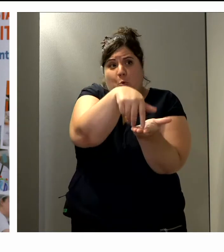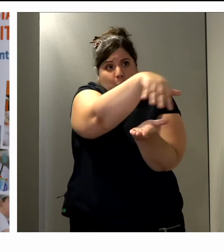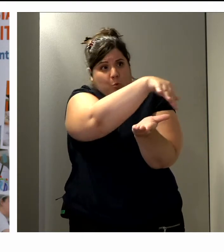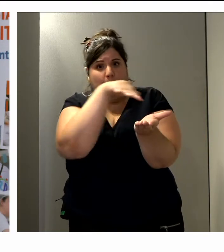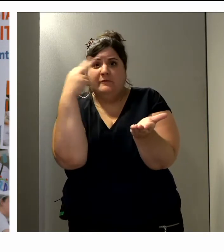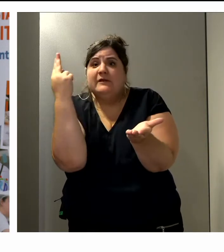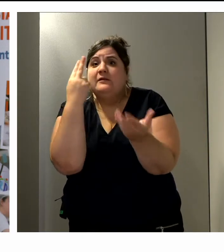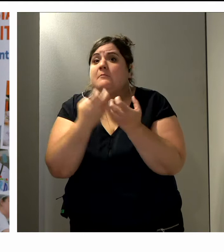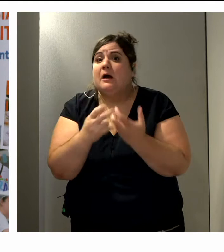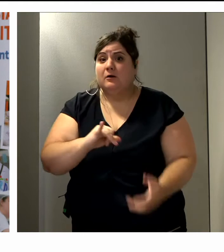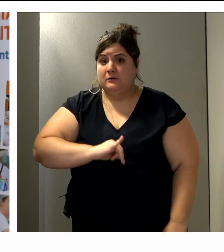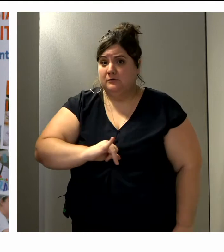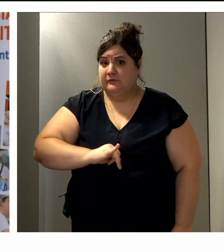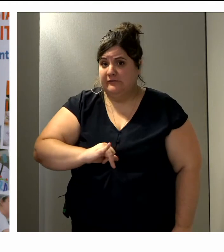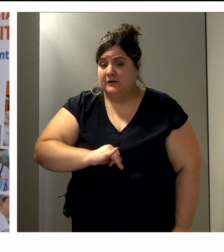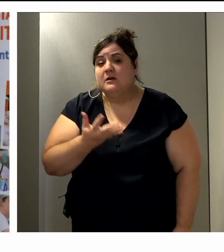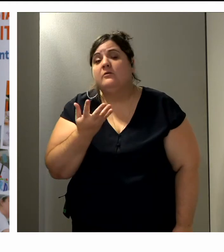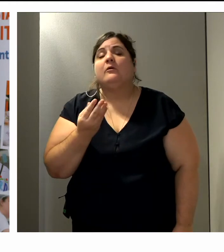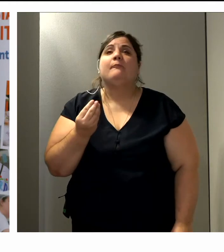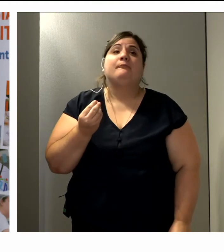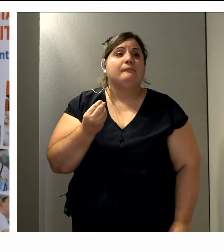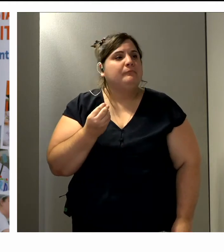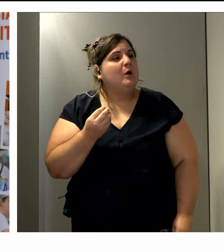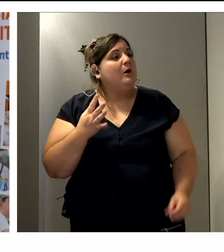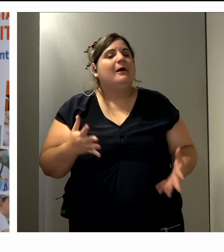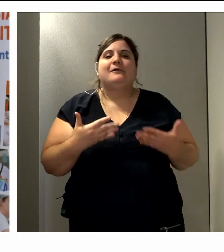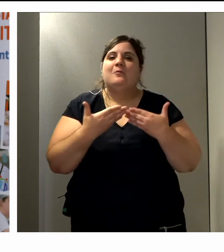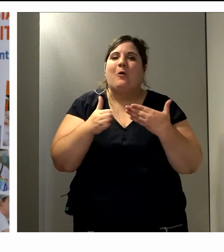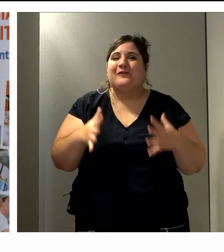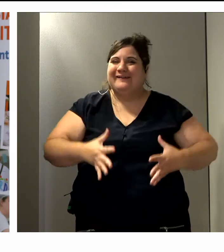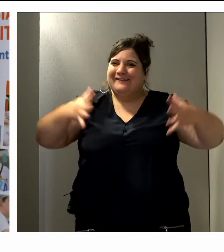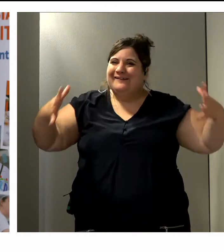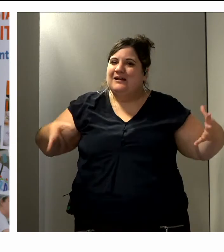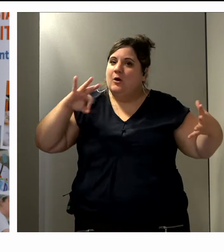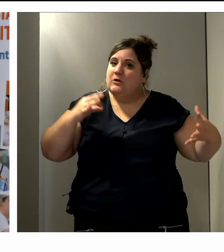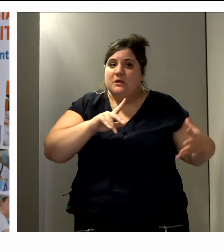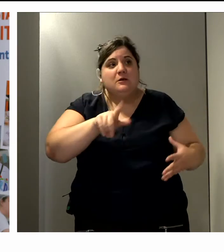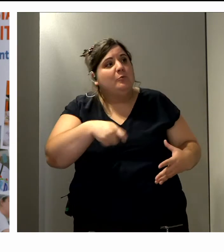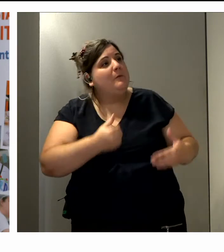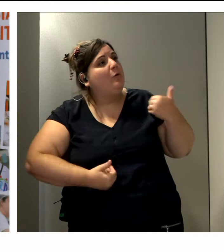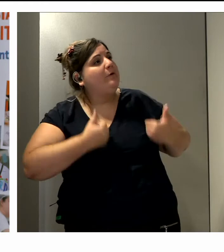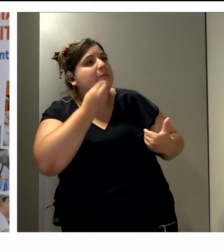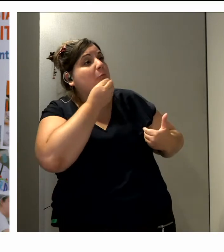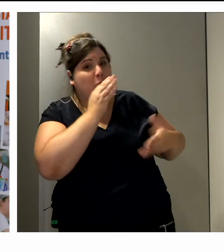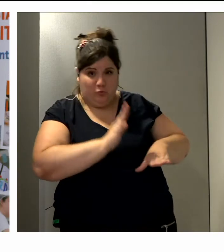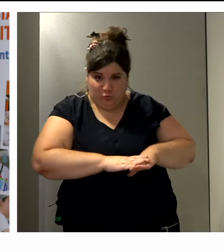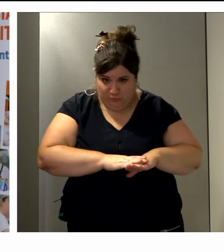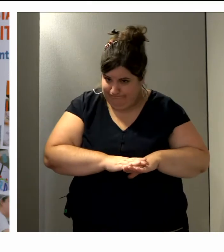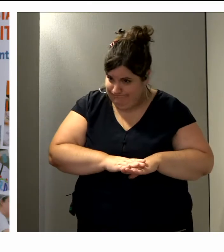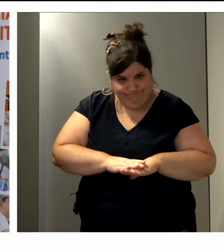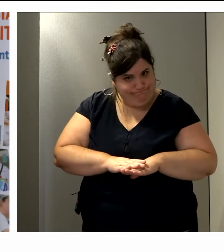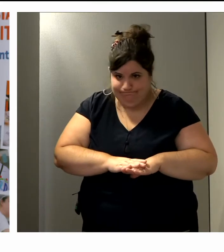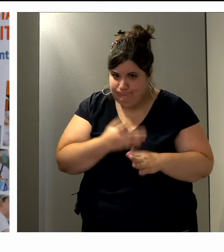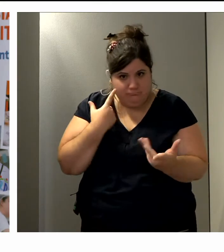les WC qui sont certes peut-être larges, mais qui ne sont pas vraiment adaptés. Et dans